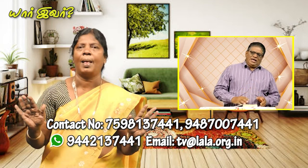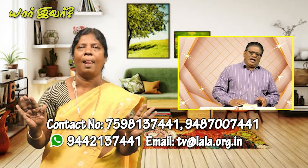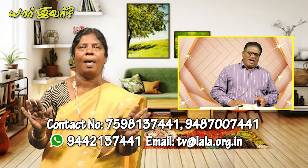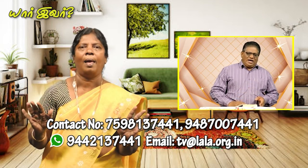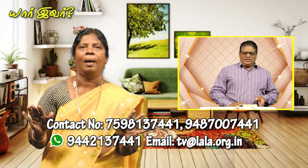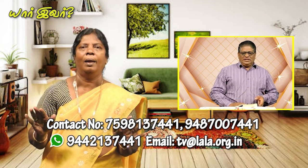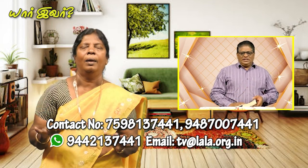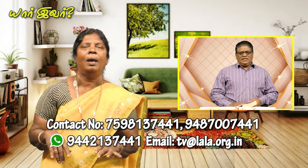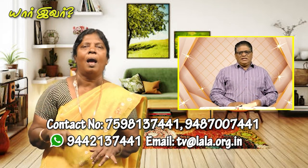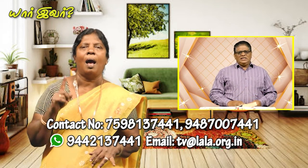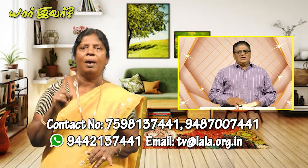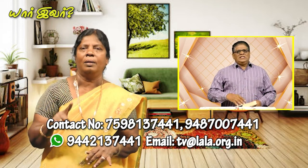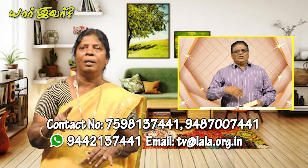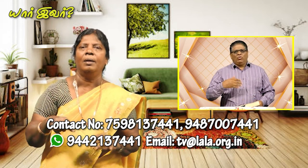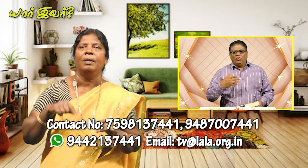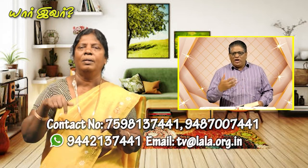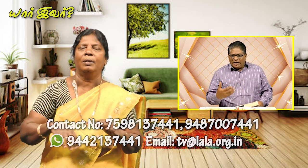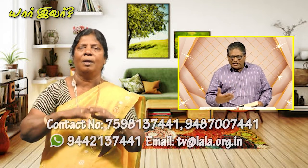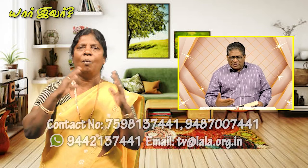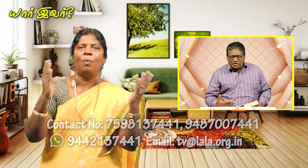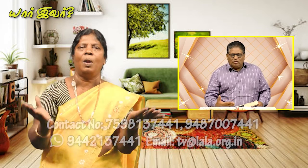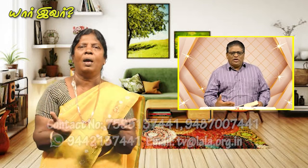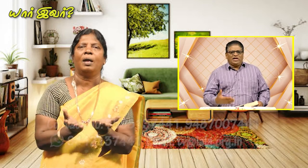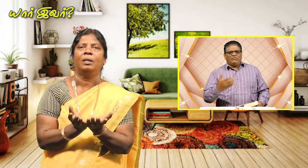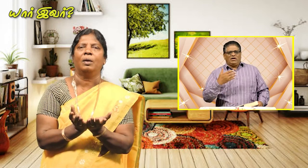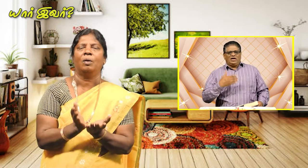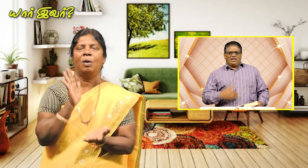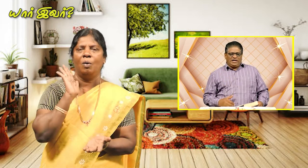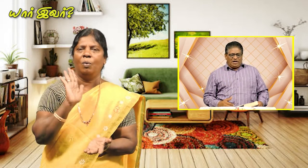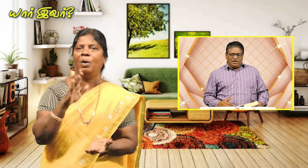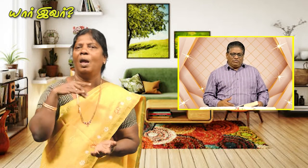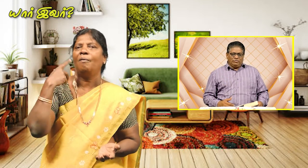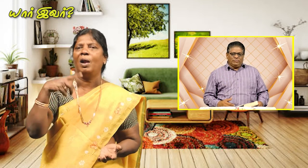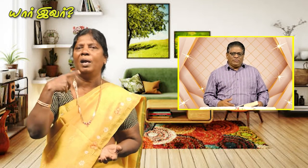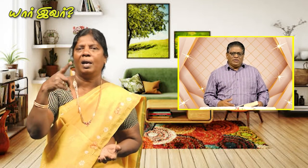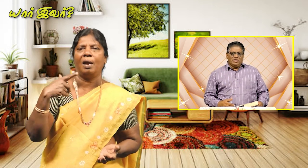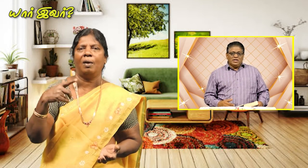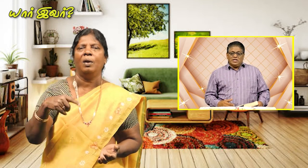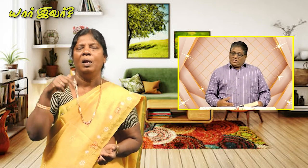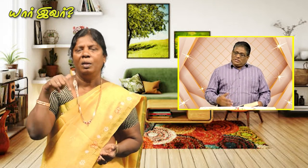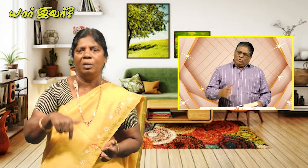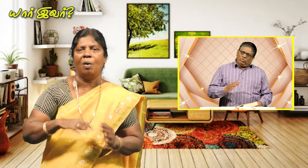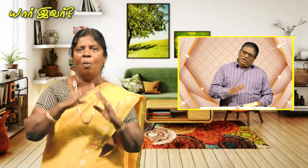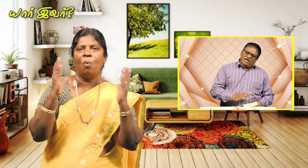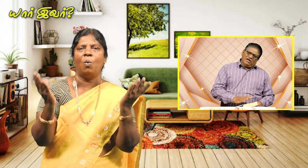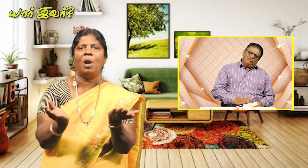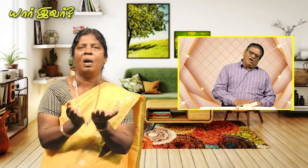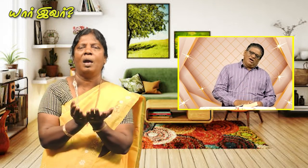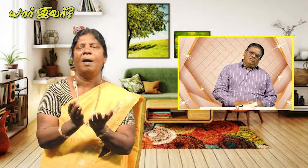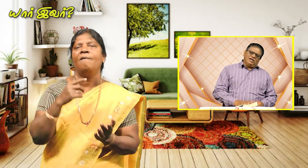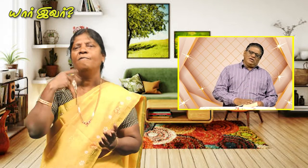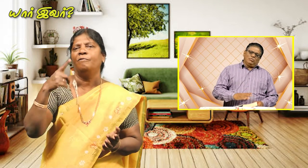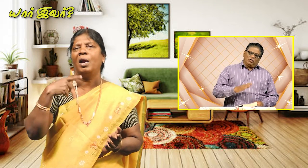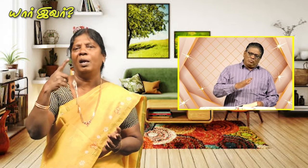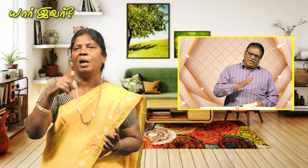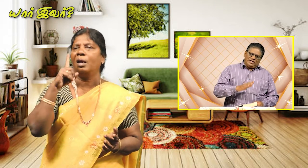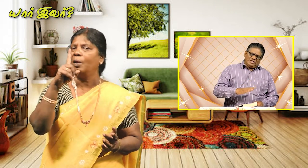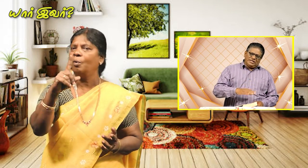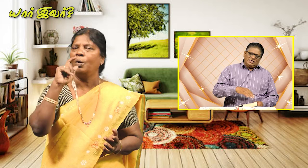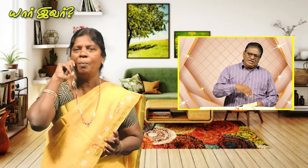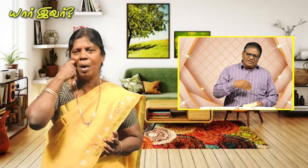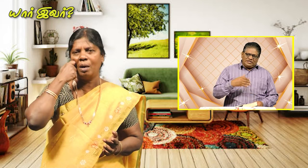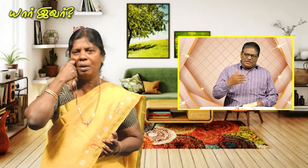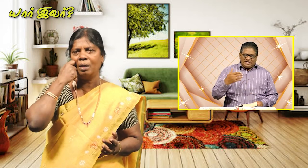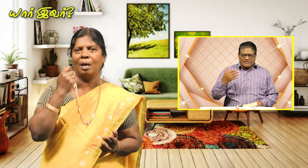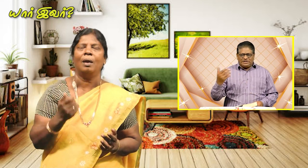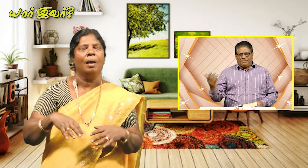மாத்திரமல்ல, அது இந்த உலகத்துக்குரிய வாழ்க்கையாகவும், இந்த உலக வாழ்வை ஒரு